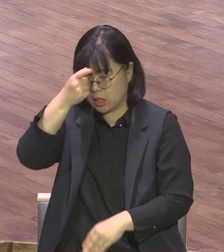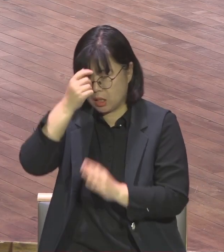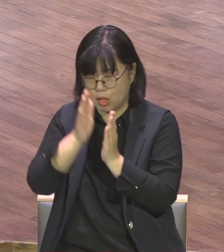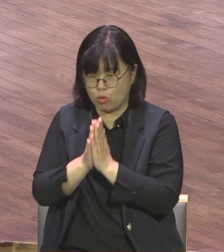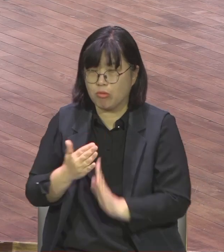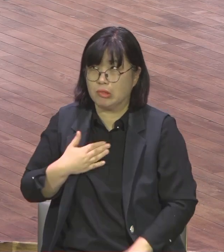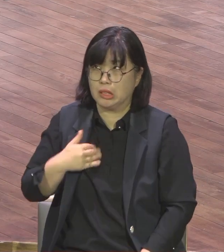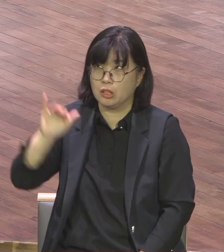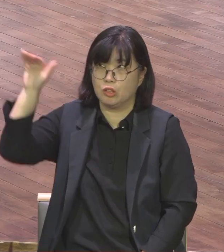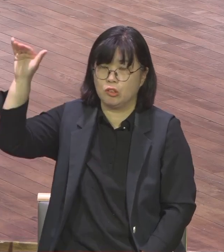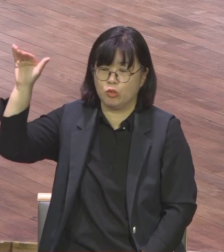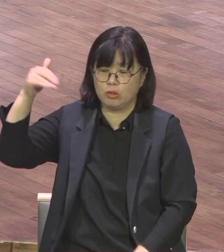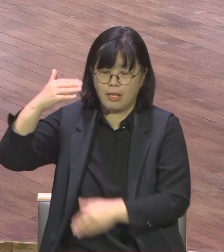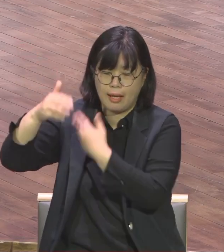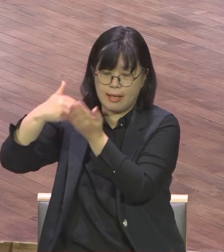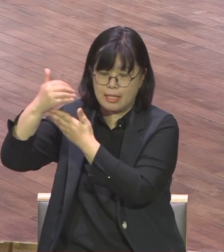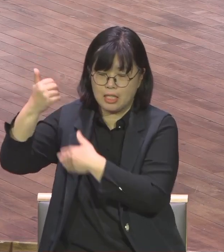갑니다.